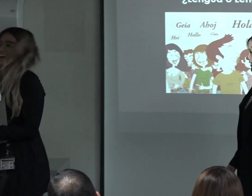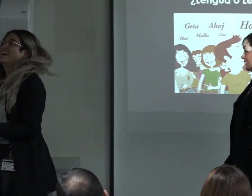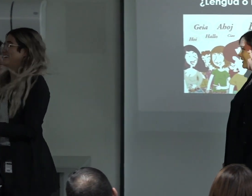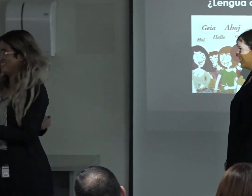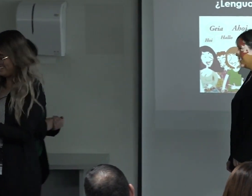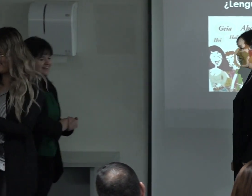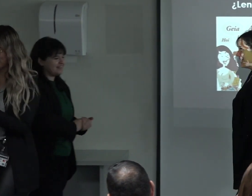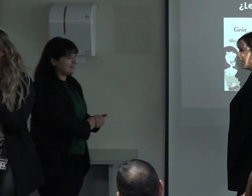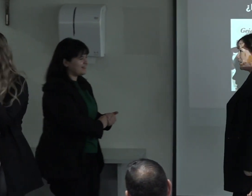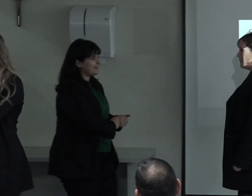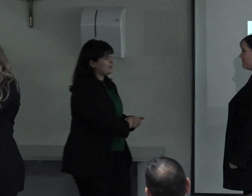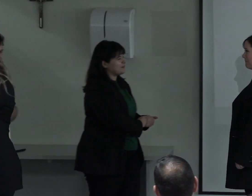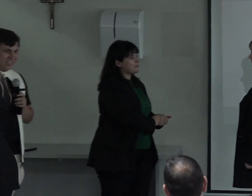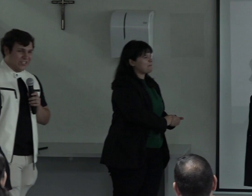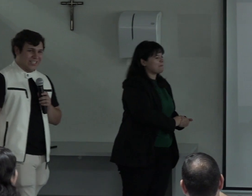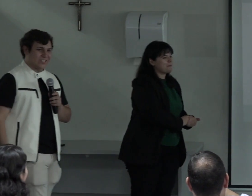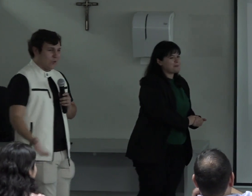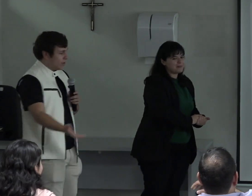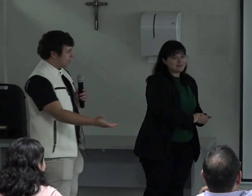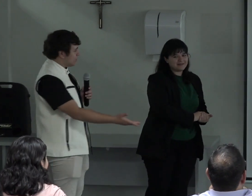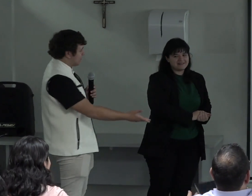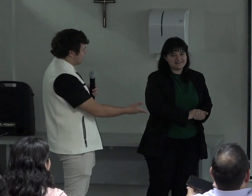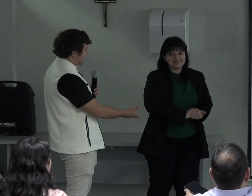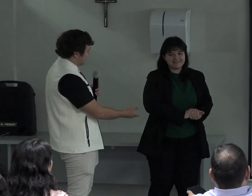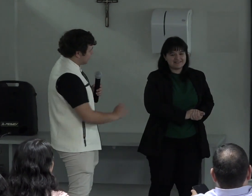Muy bien. Entonces, ¿cómo inició el mensaje?